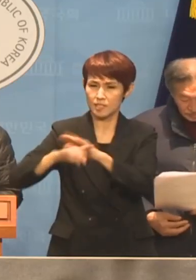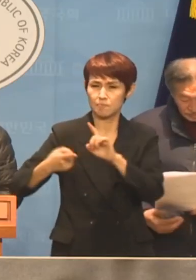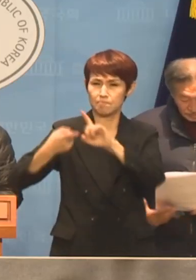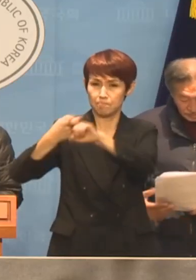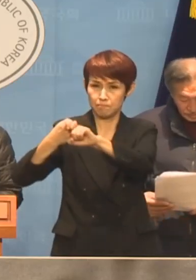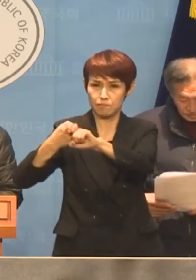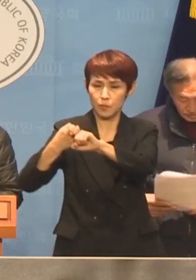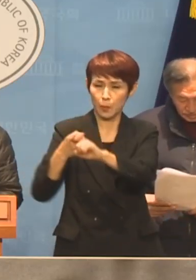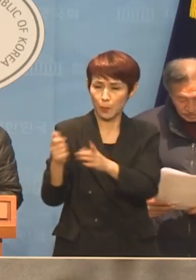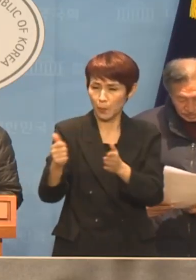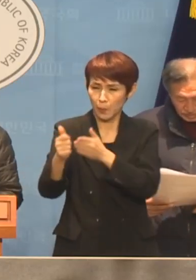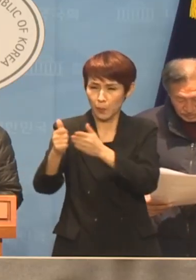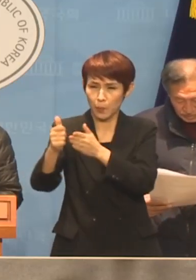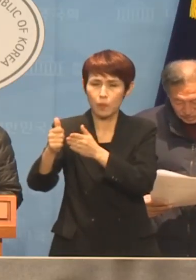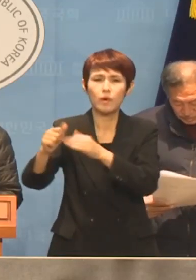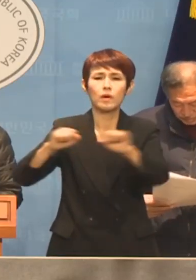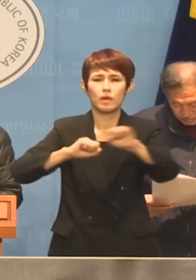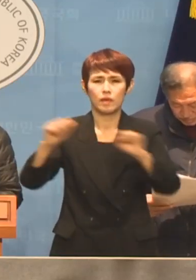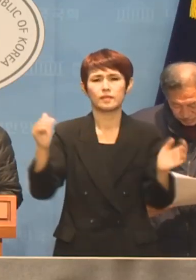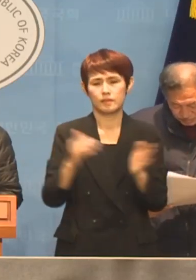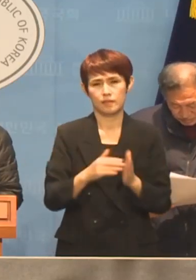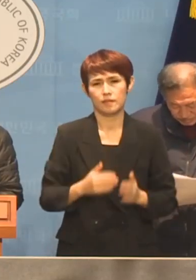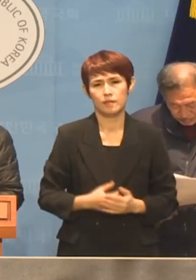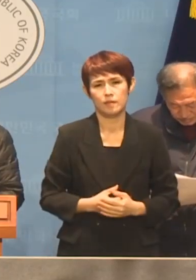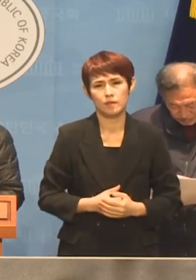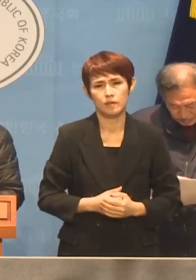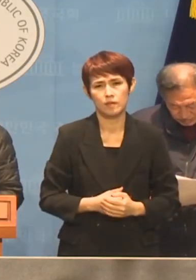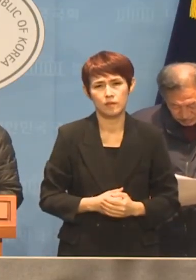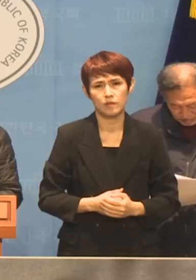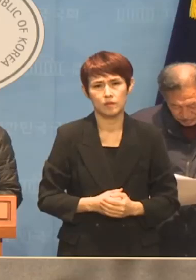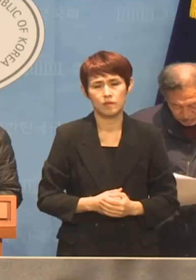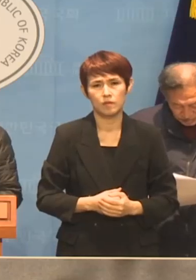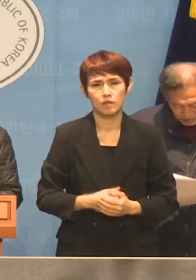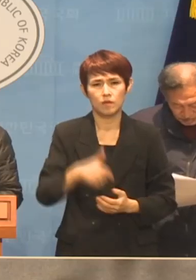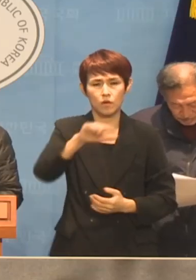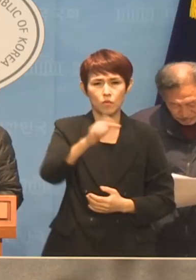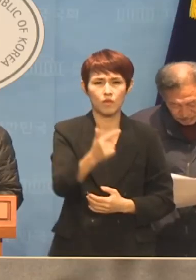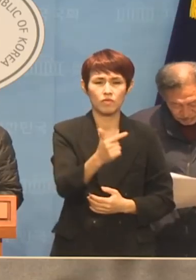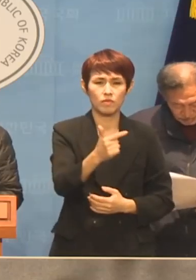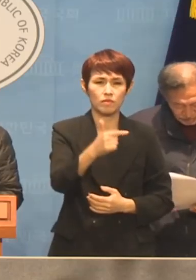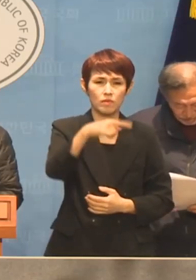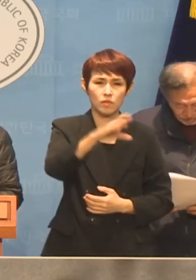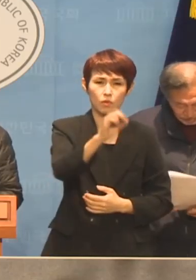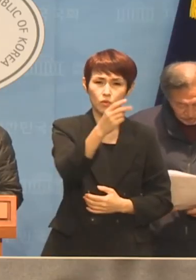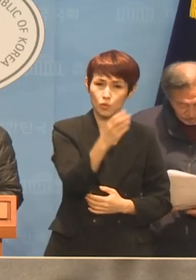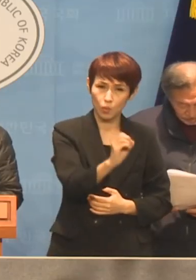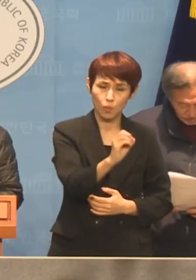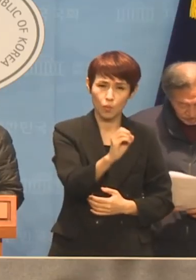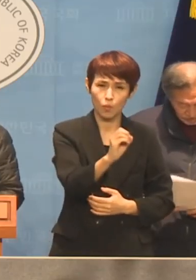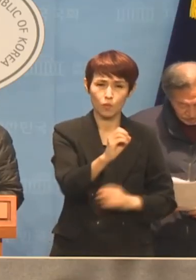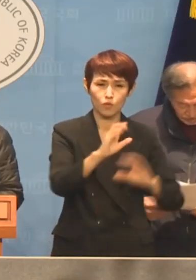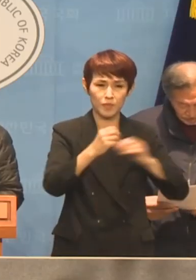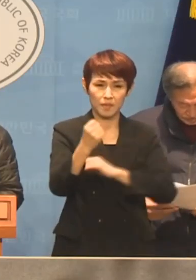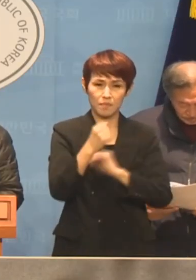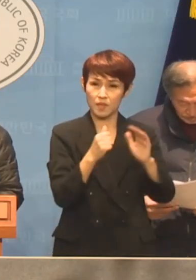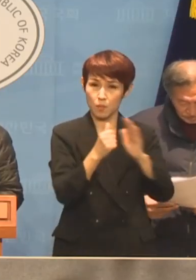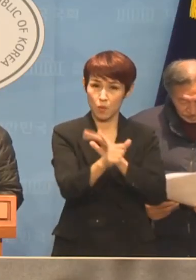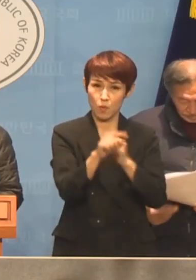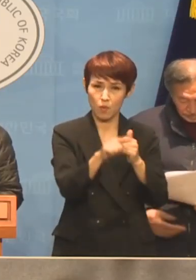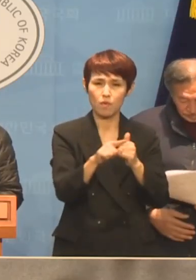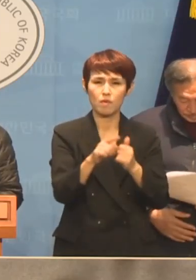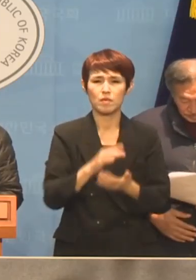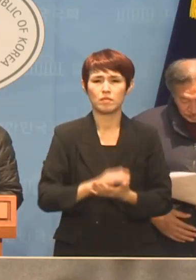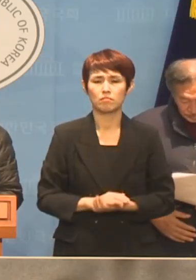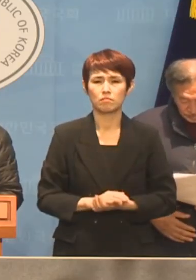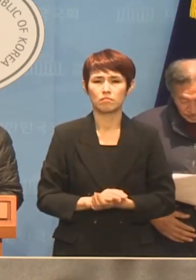불법 행위조차 서슴지 않고 있다. 권성동 국민의힘 원내대표는 사법부의